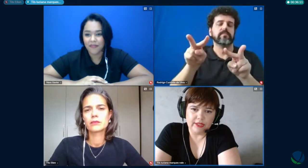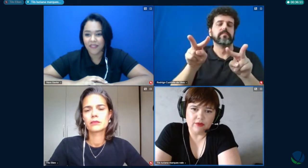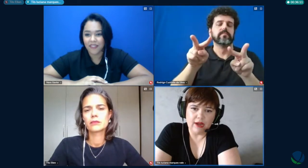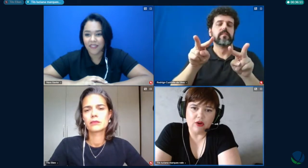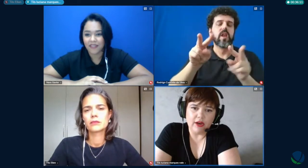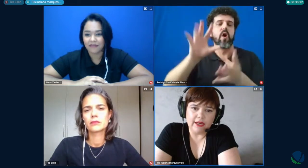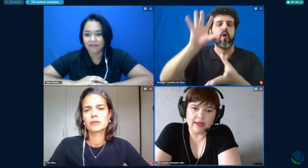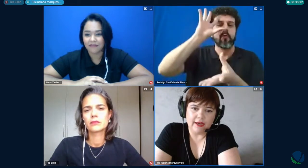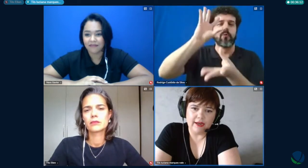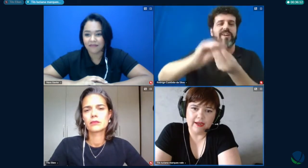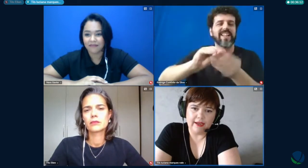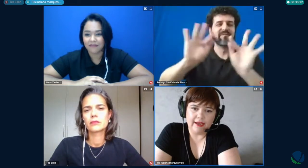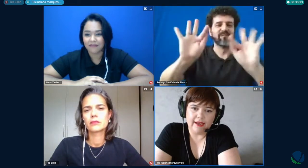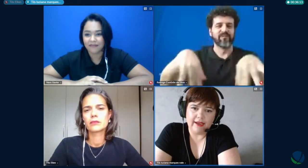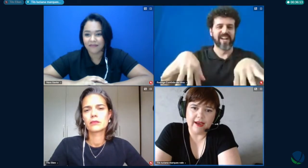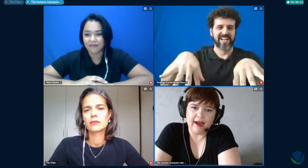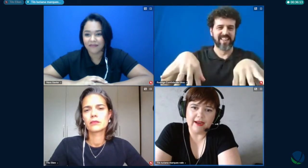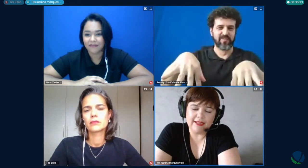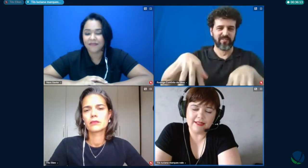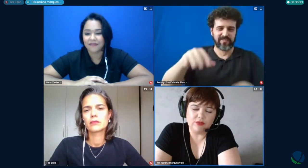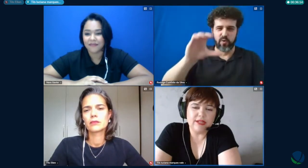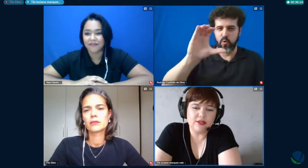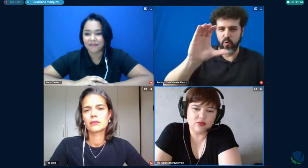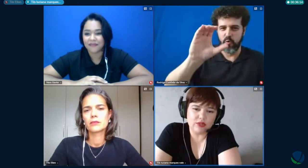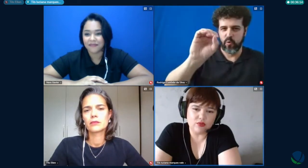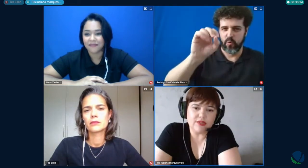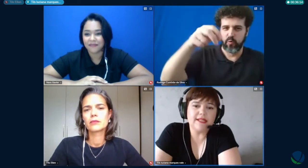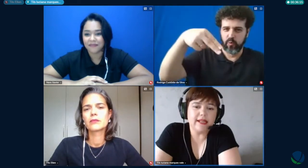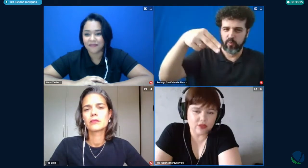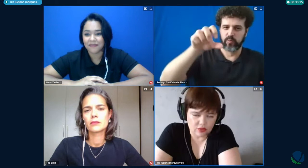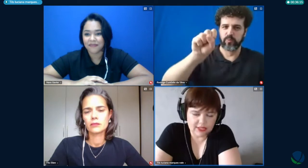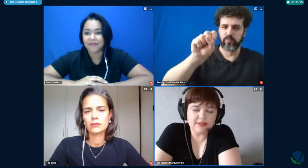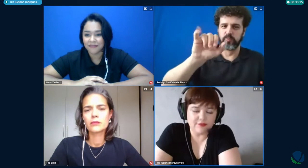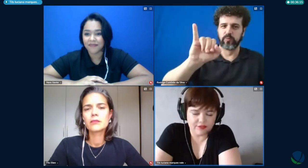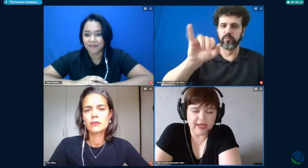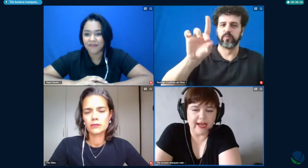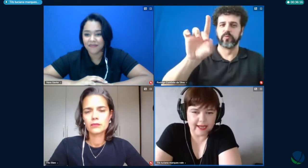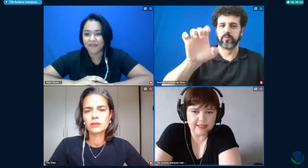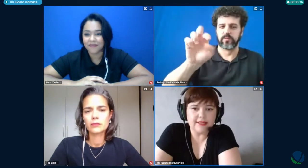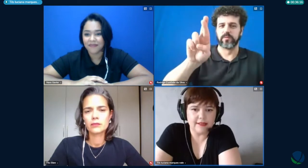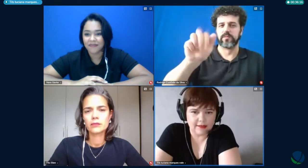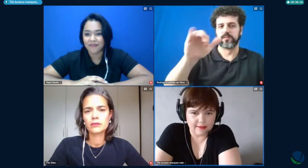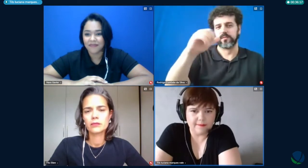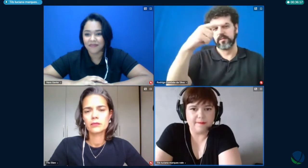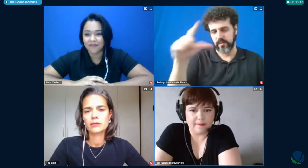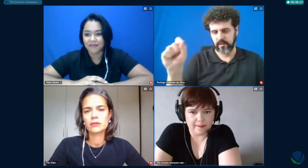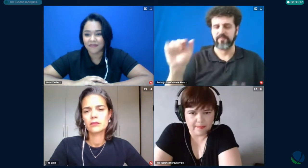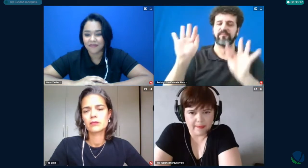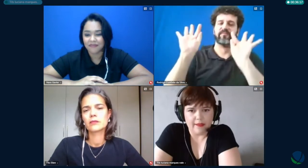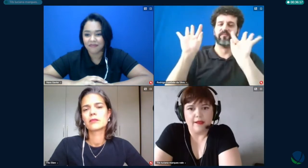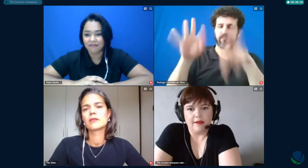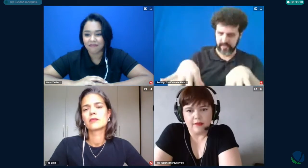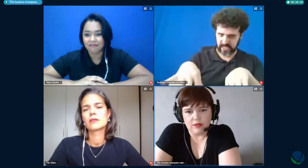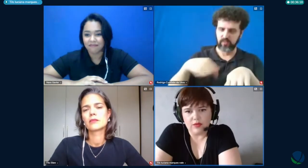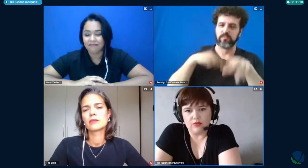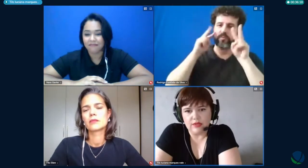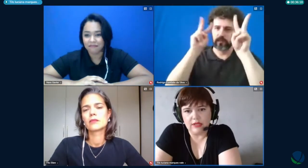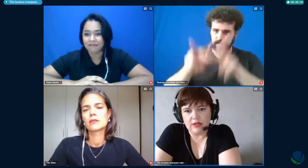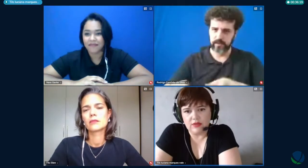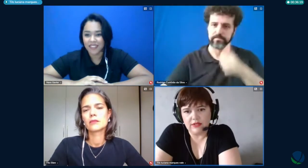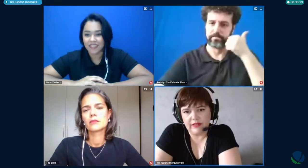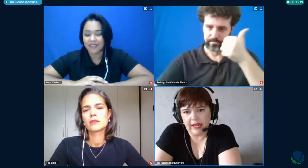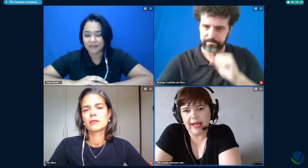Bom, então agora a questão das suas considerações finais. Das